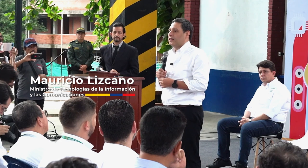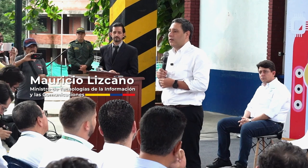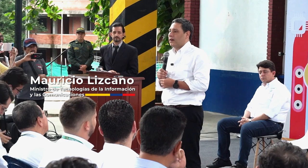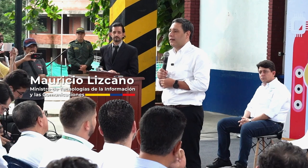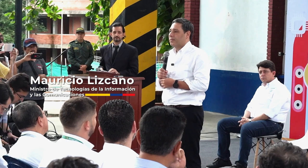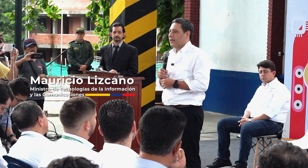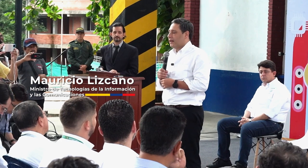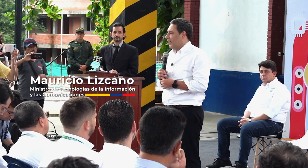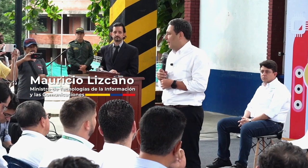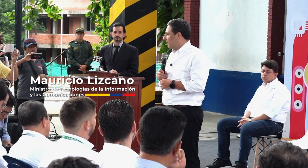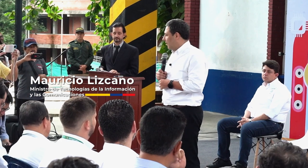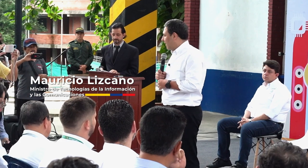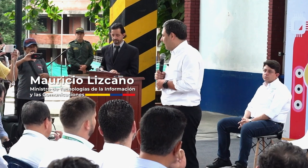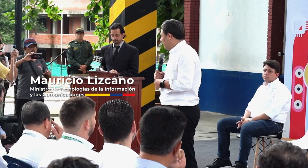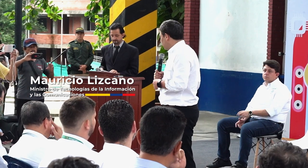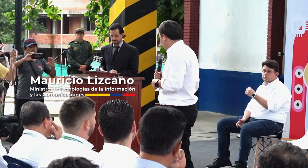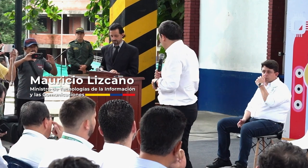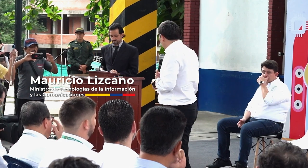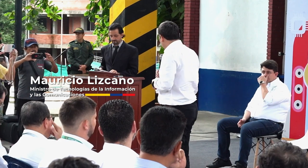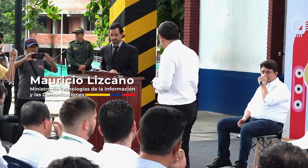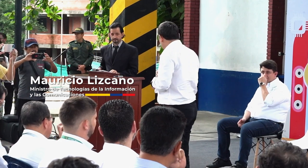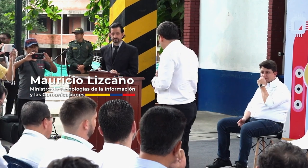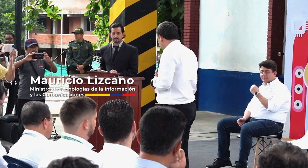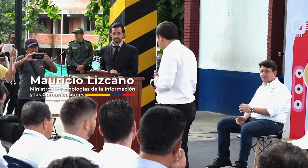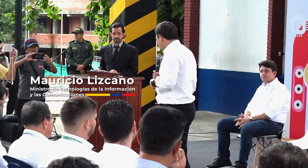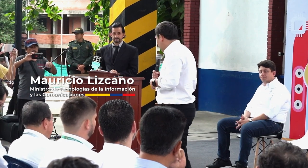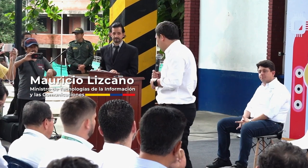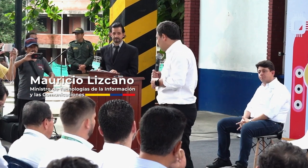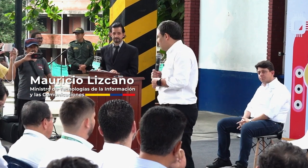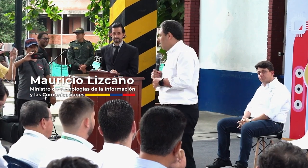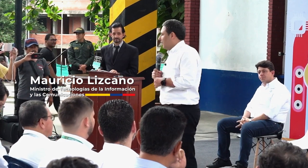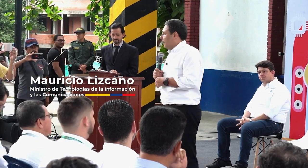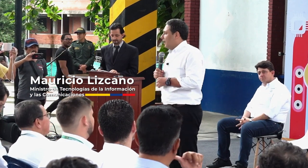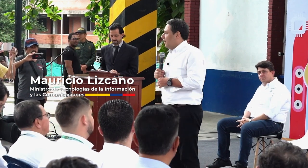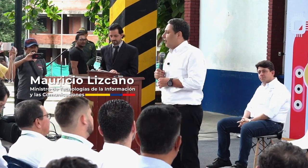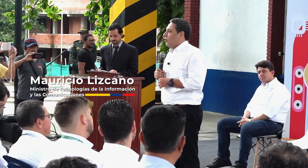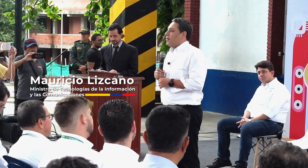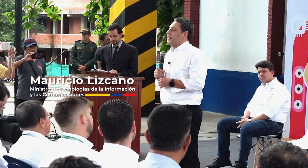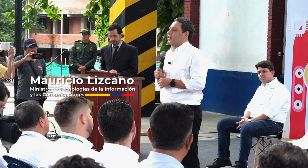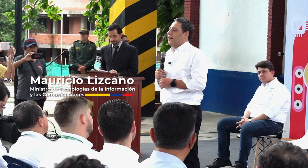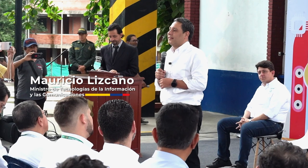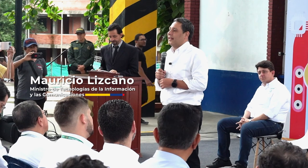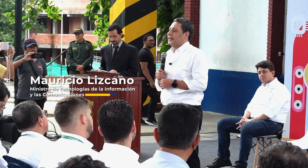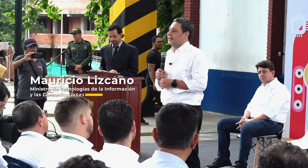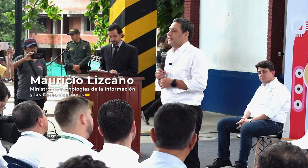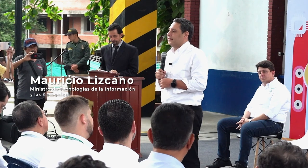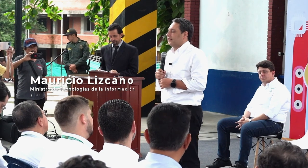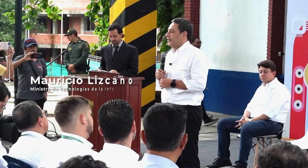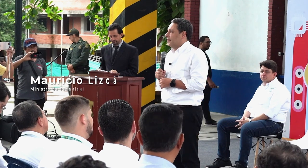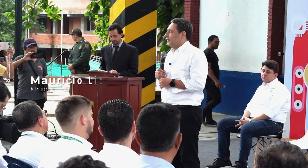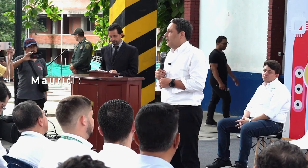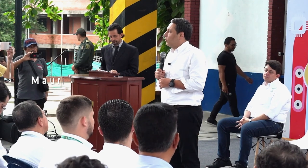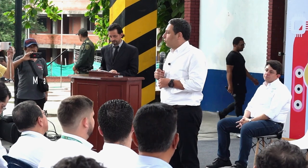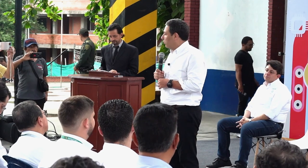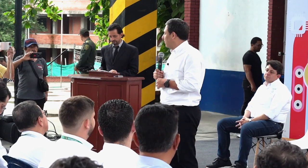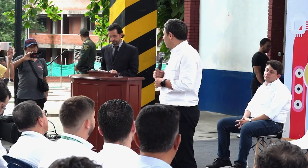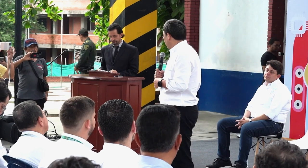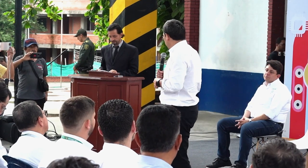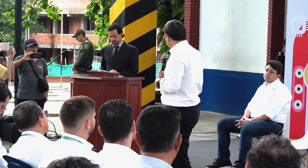educativa en la entrega de computadores. Y seguramente va a ser de los últimos que vamos a hacer